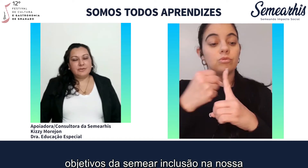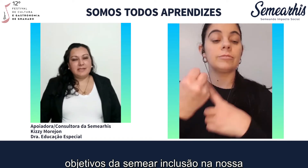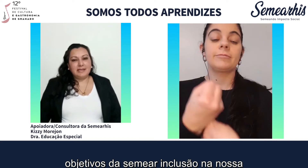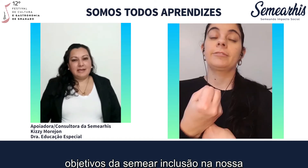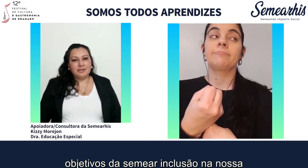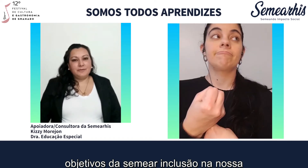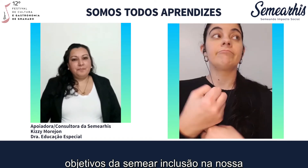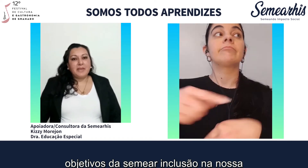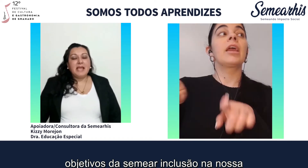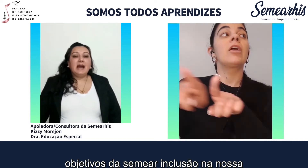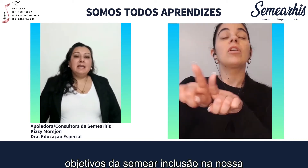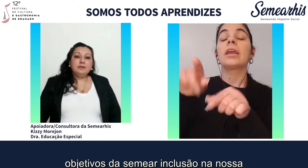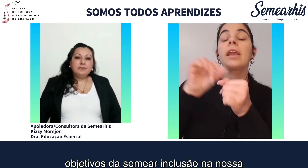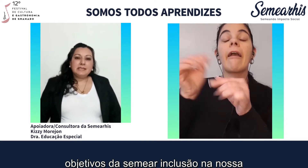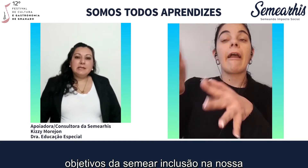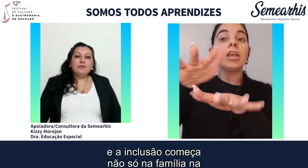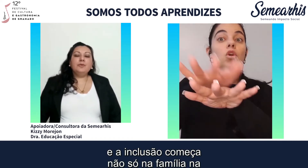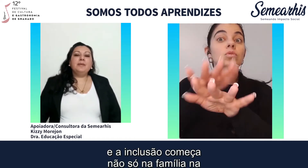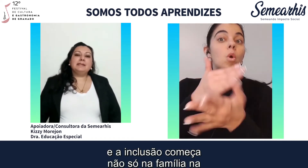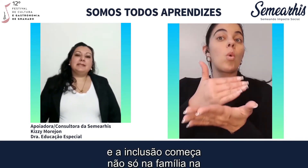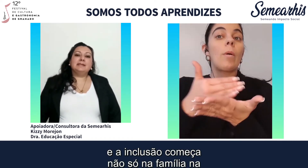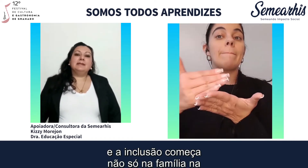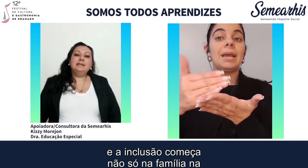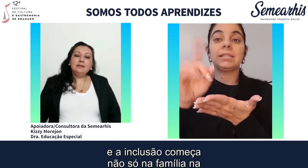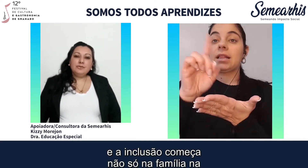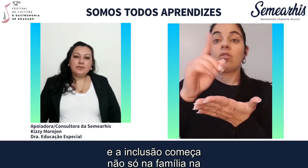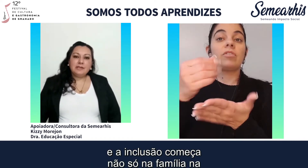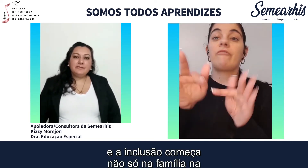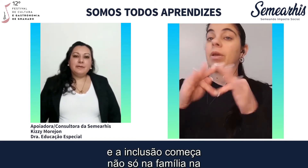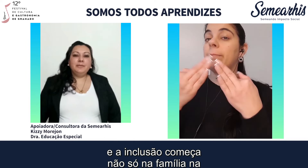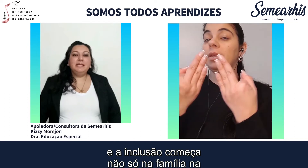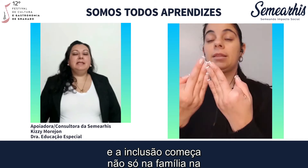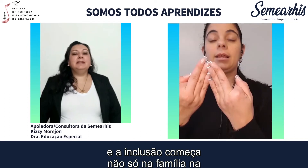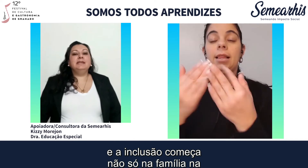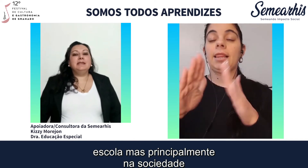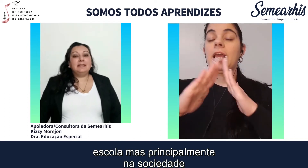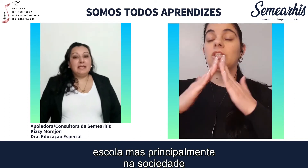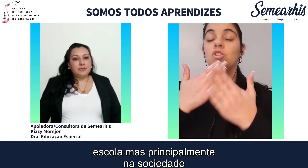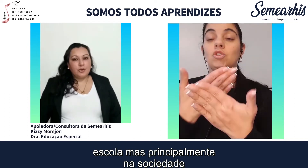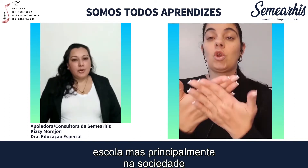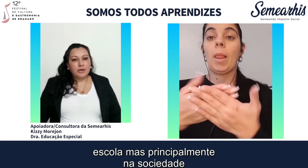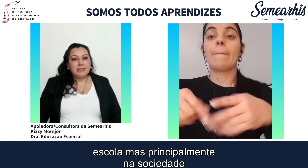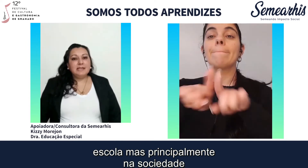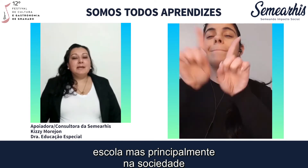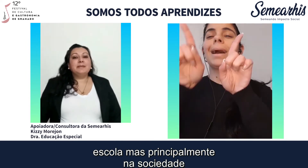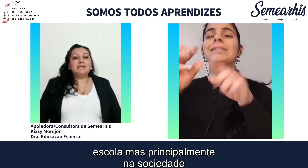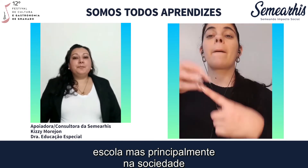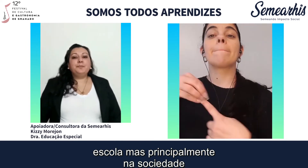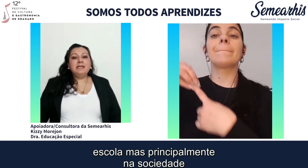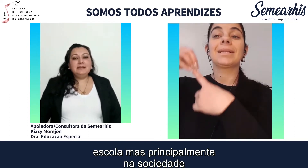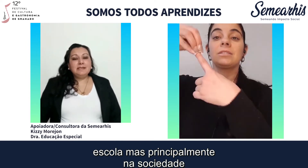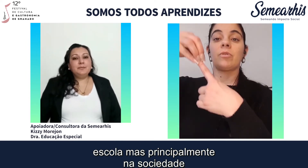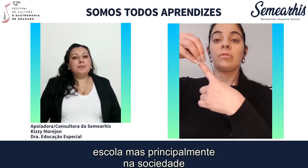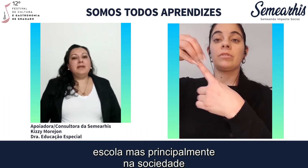nossa sociedade. A inclusão começa não só na família, na escola,